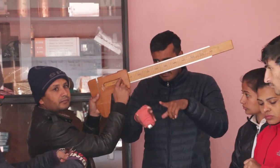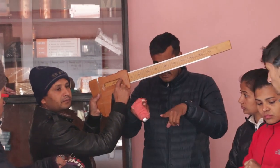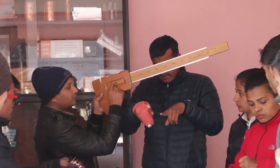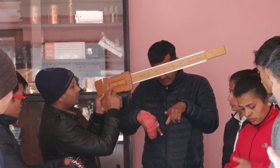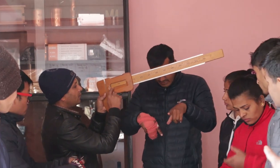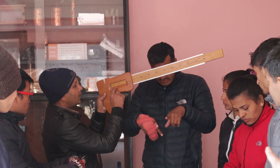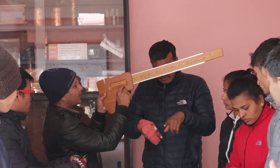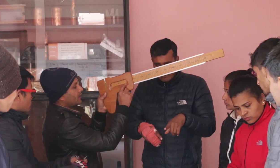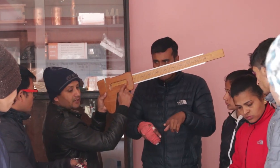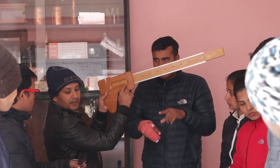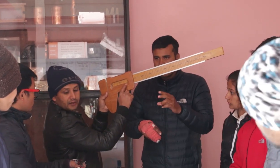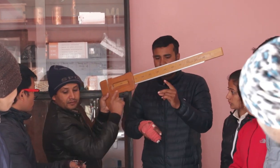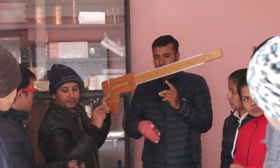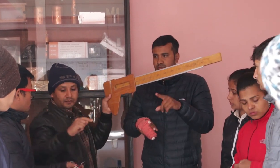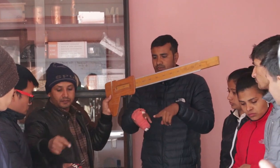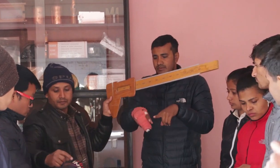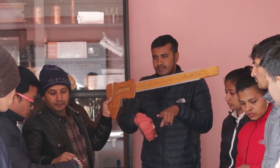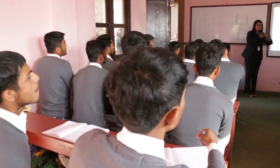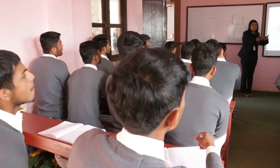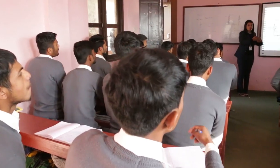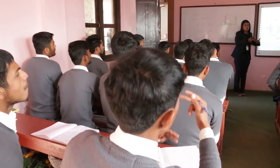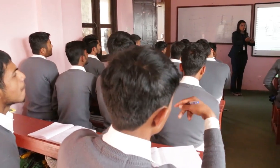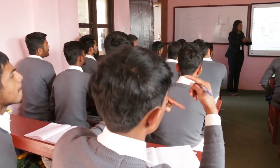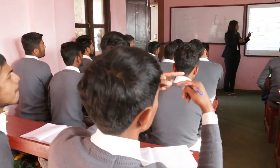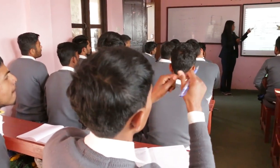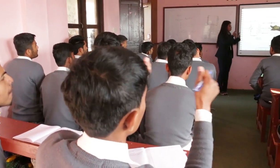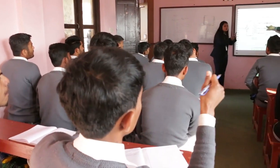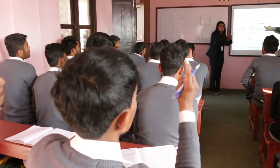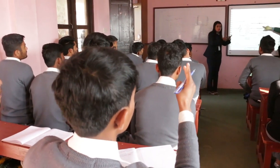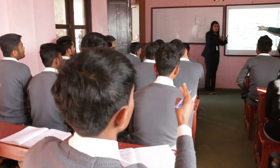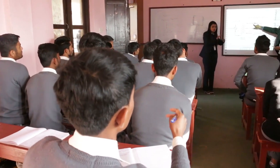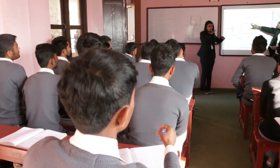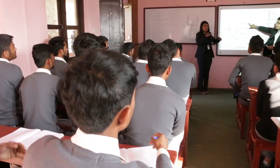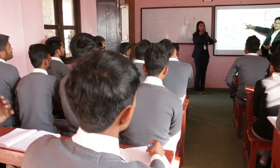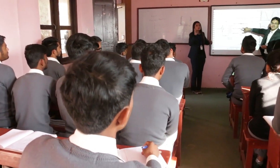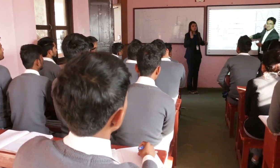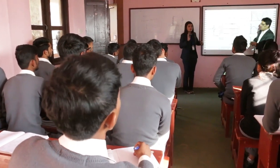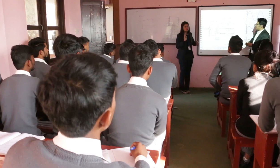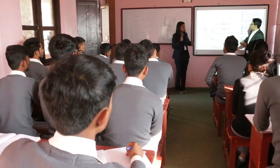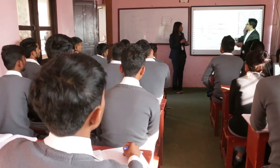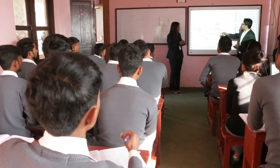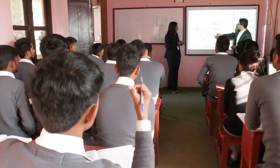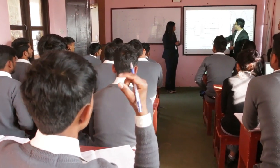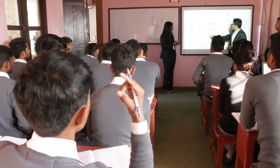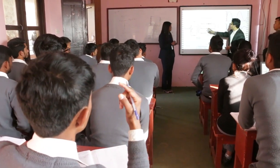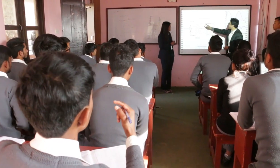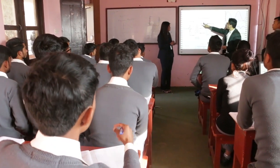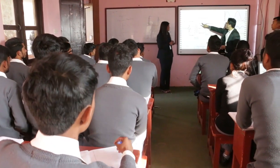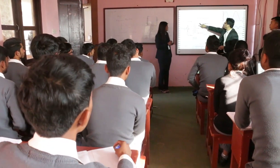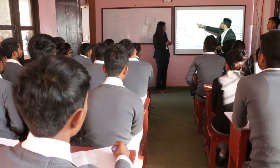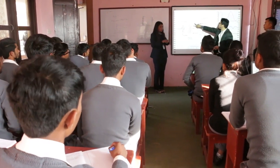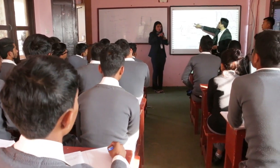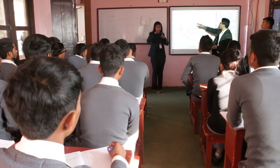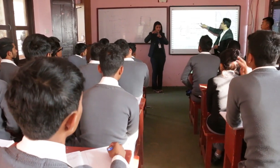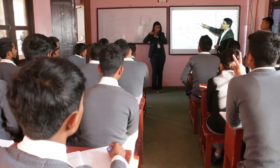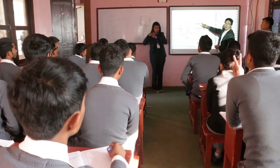बहिरा शिक्षकहरूलाई पनि नियुक्त गरेको छ जसले गर्दा विद्यार्थीहरूको पनि मनोबल बढेको छ भने अवसर